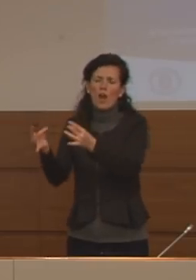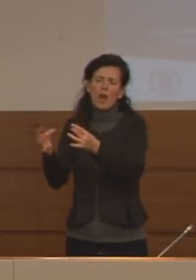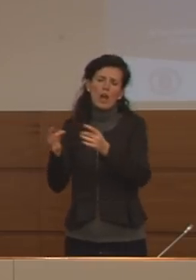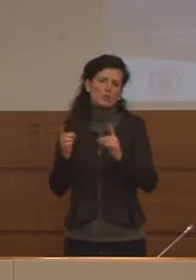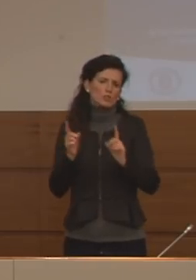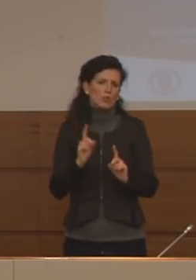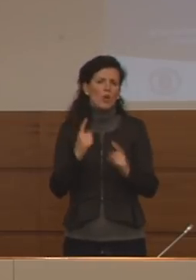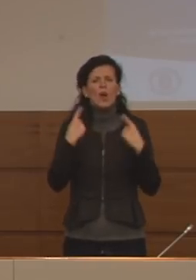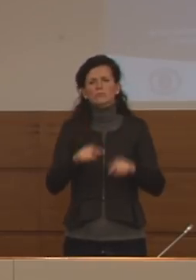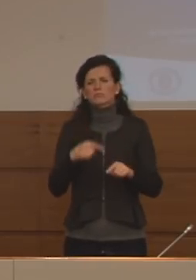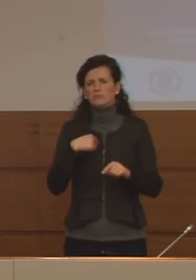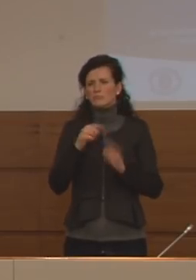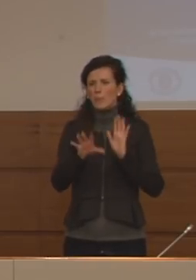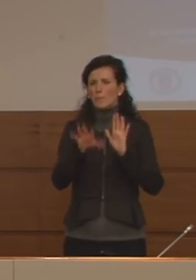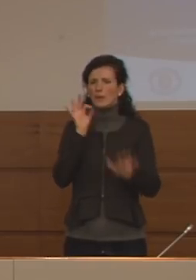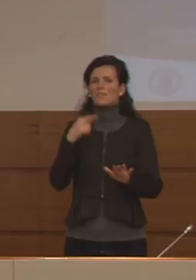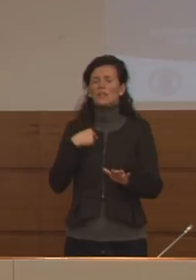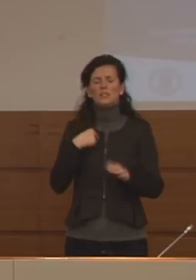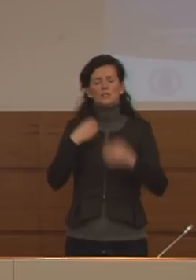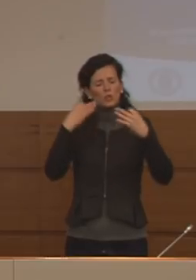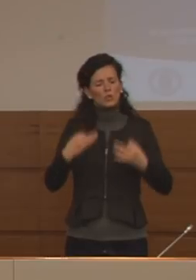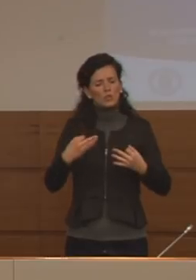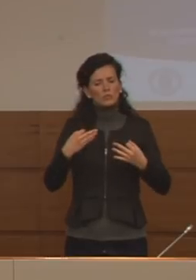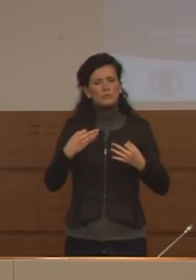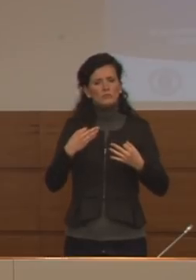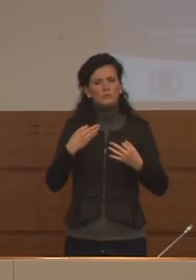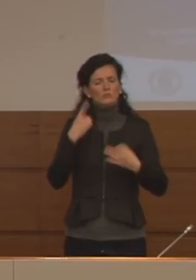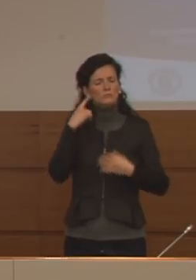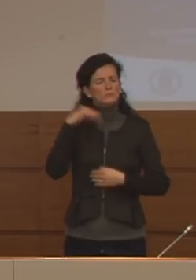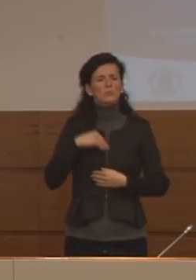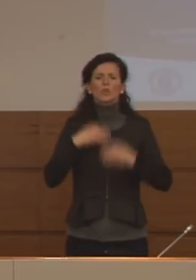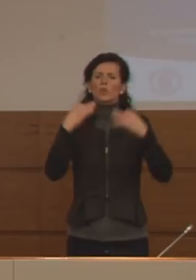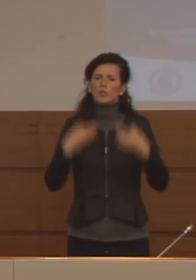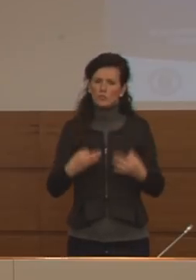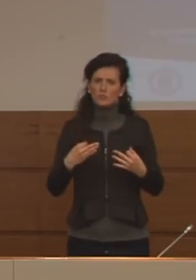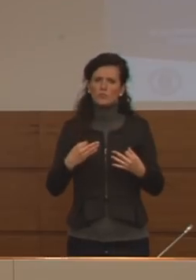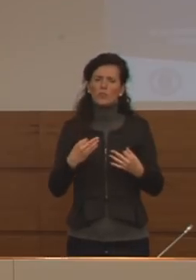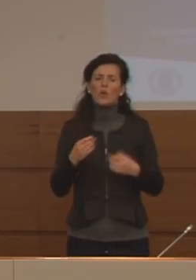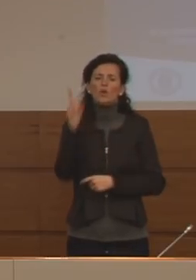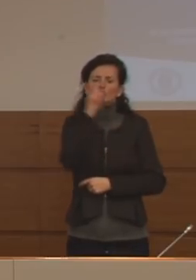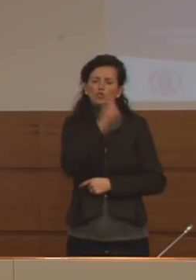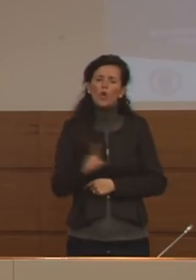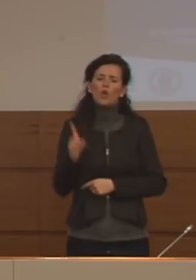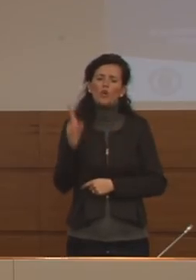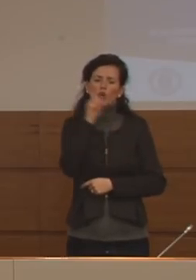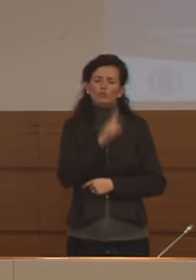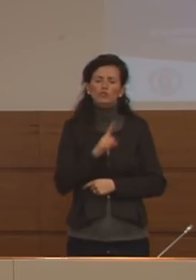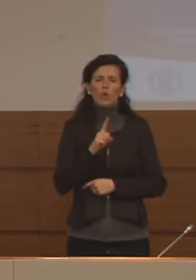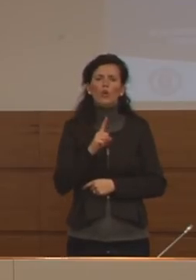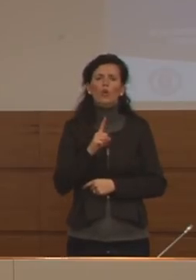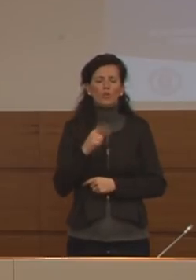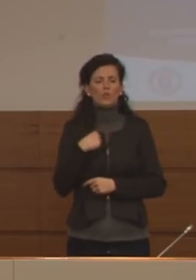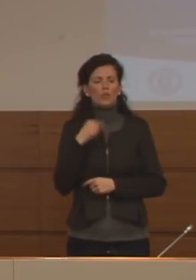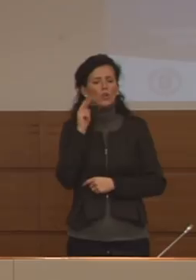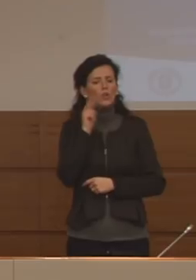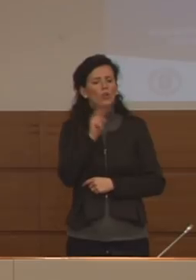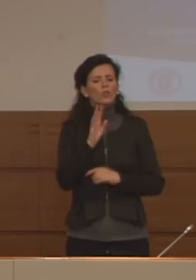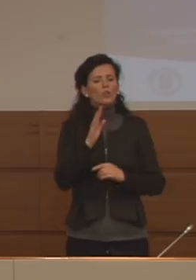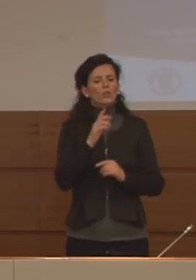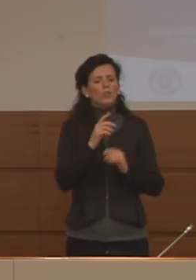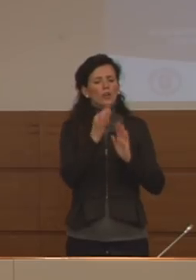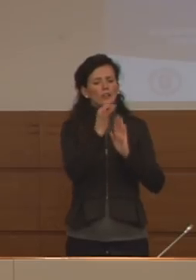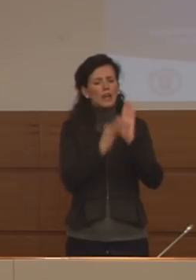preferisco rimanere con i piedi per terra preferisco giorno per giorno poter constatare